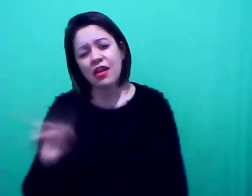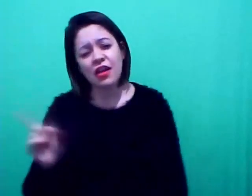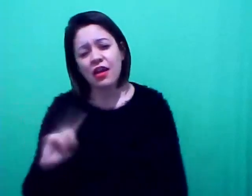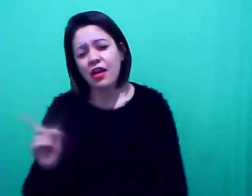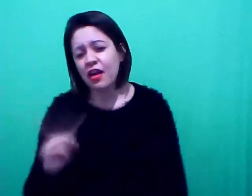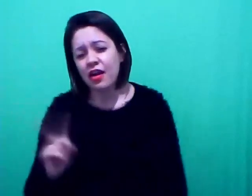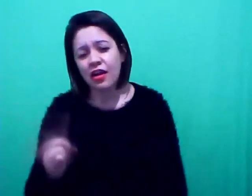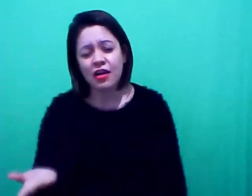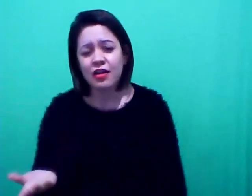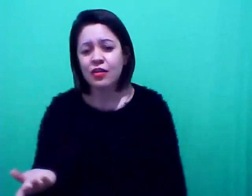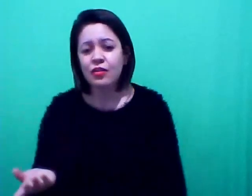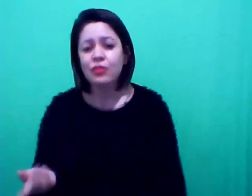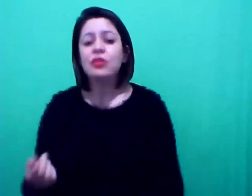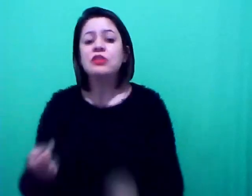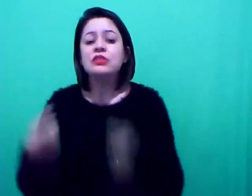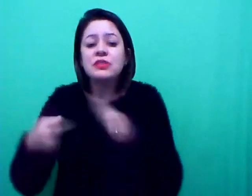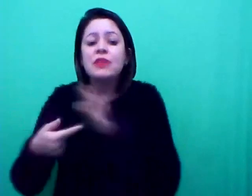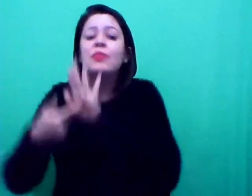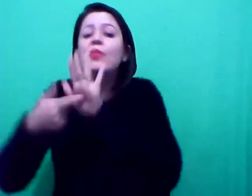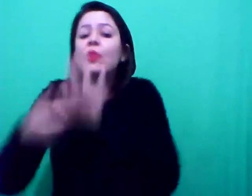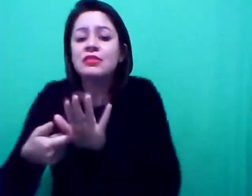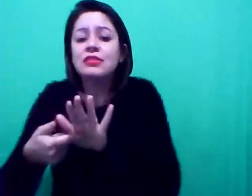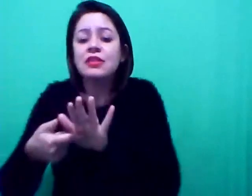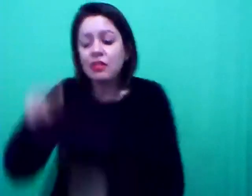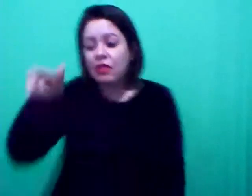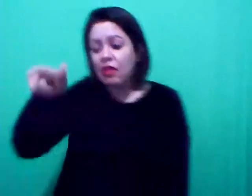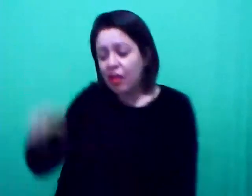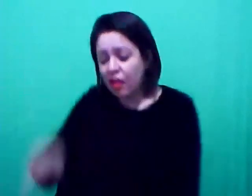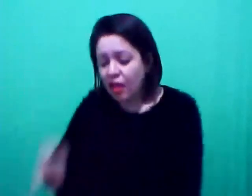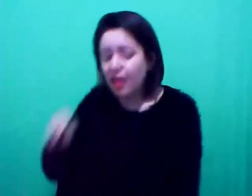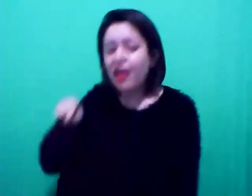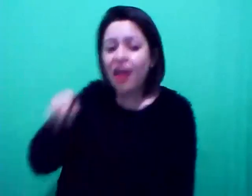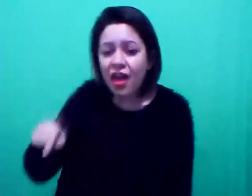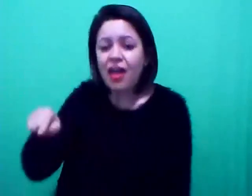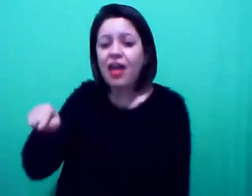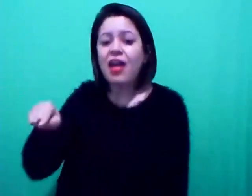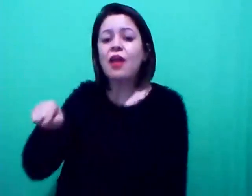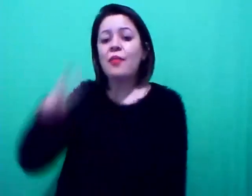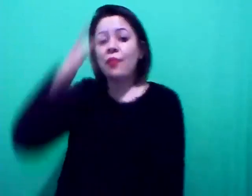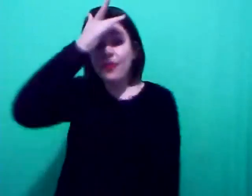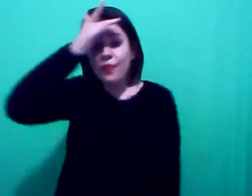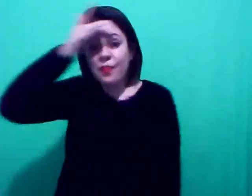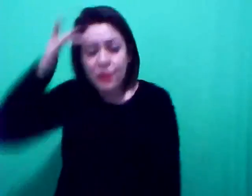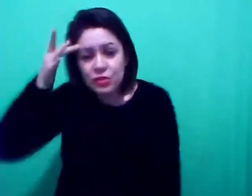por misericórdia, por qual objetivo? E nós sabemos que não é isso, que ele é uma